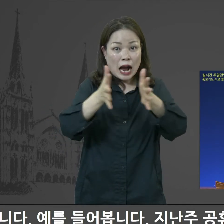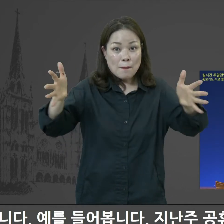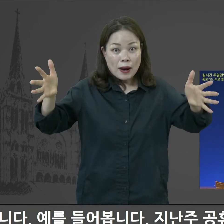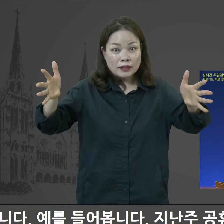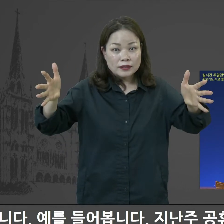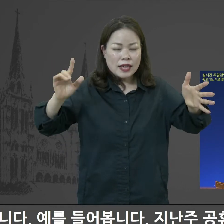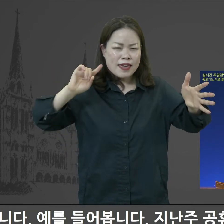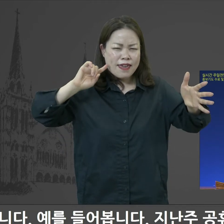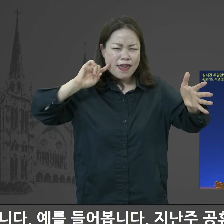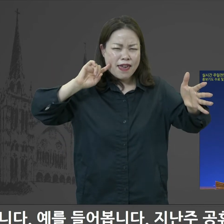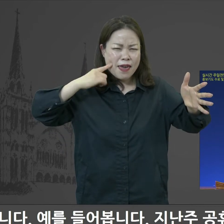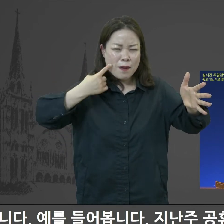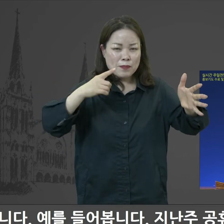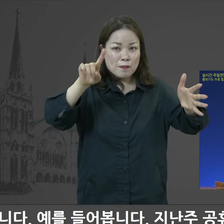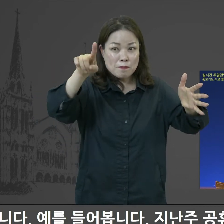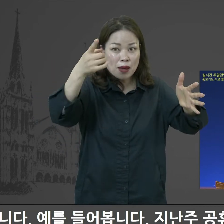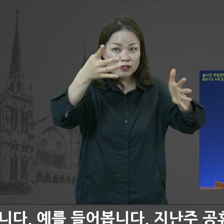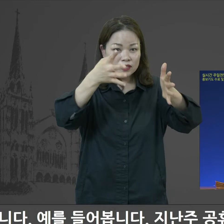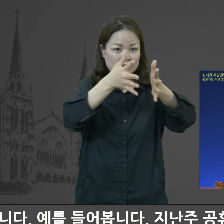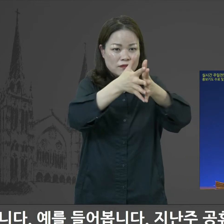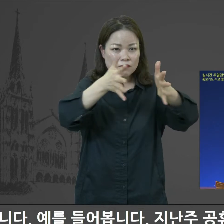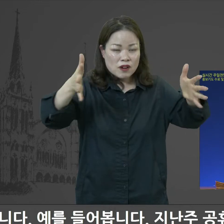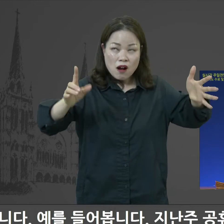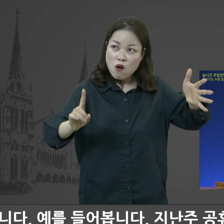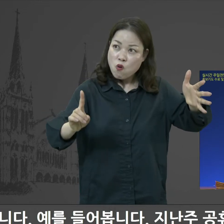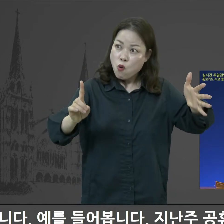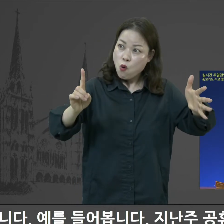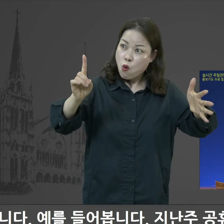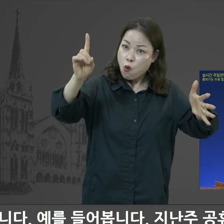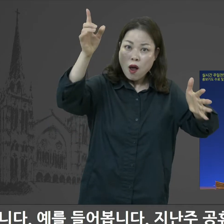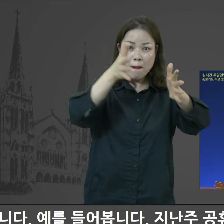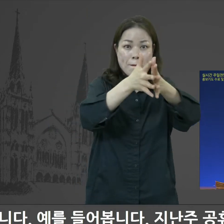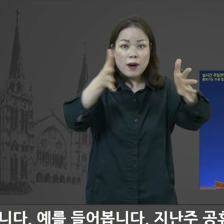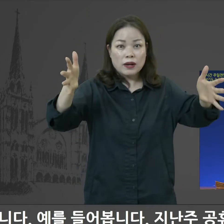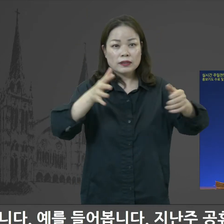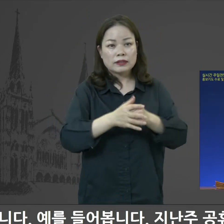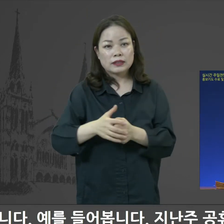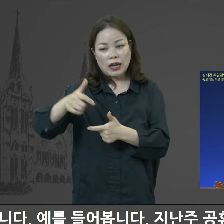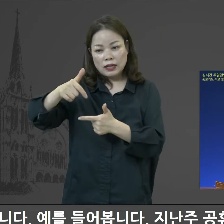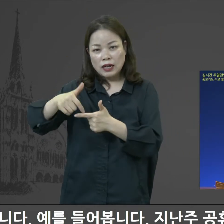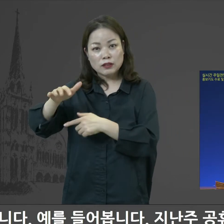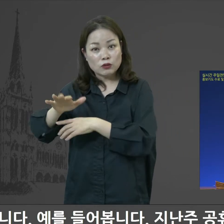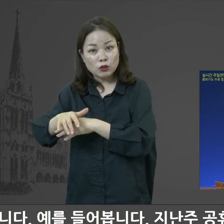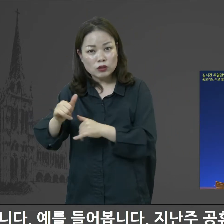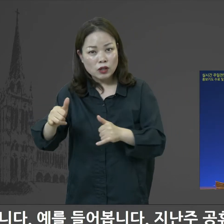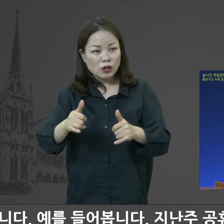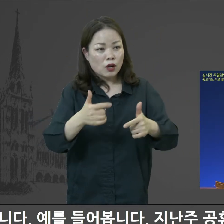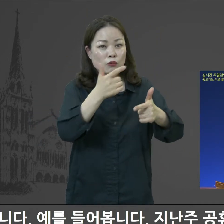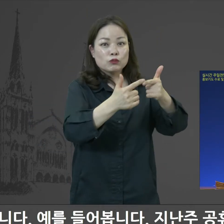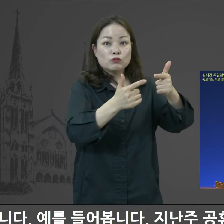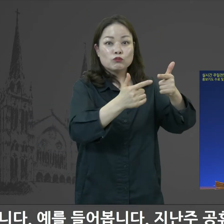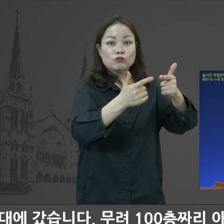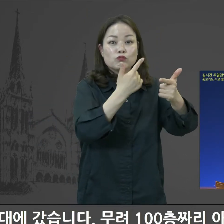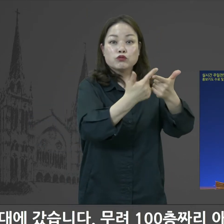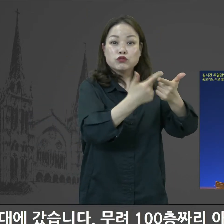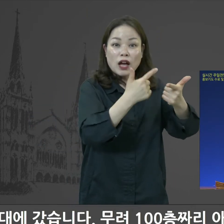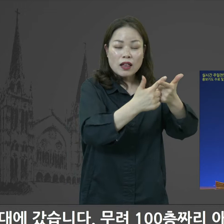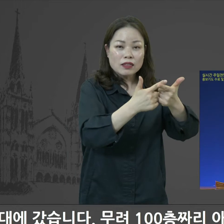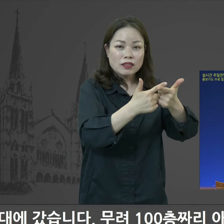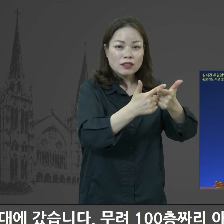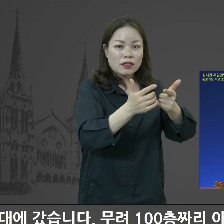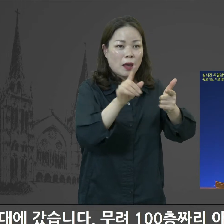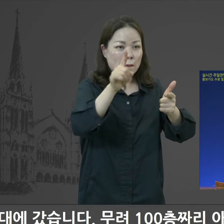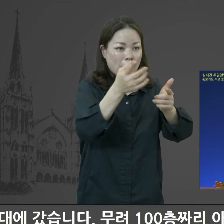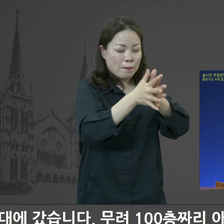예쁜 디자인의 100층 어마어마한 높이의 아파트가 있었습니다. 강남에 사는 촌사람이 부산 100층 아파트 보고 입이